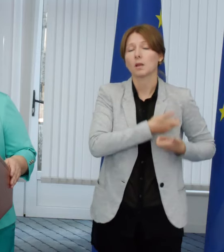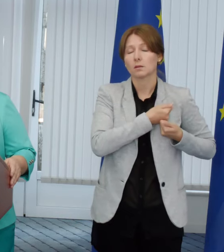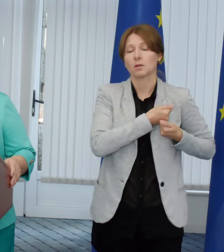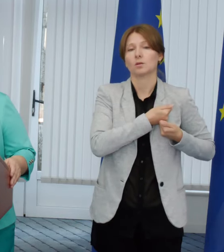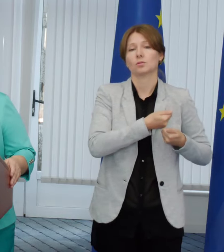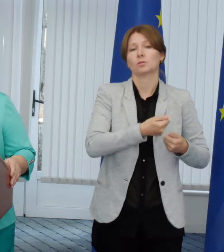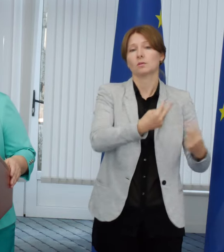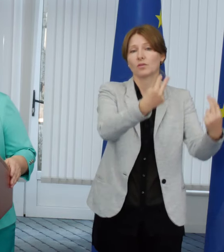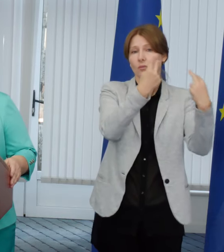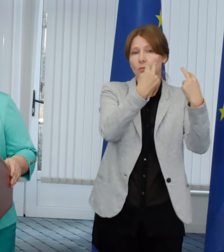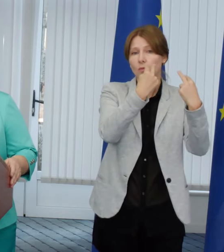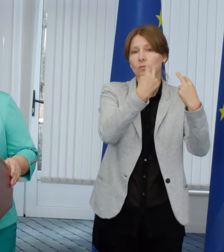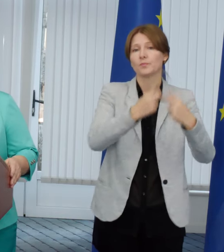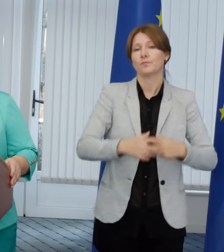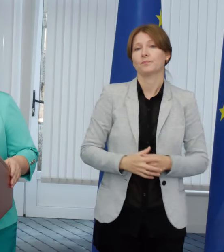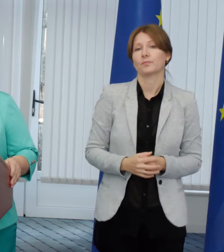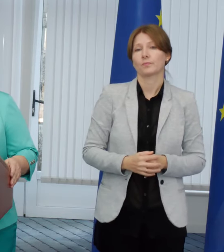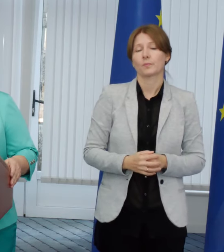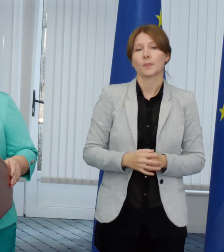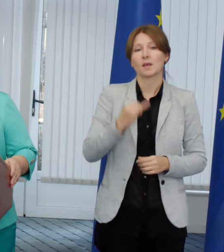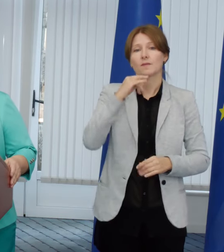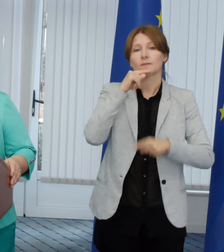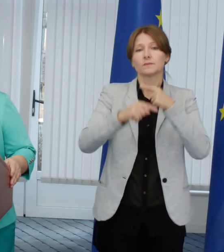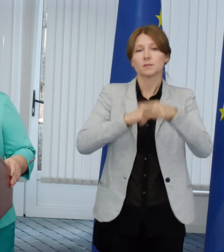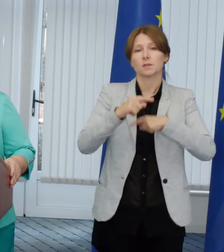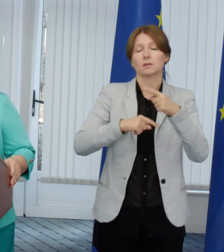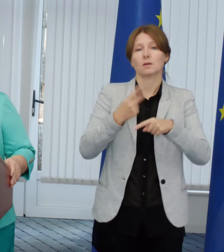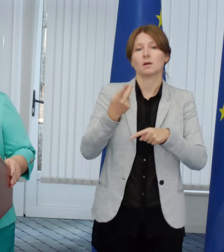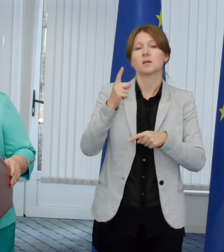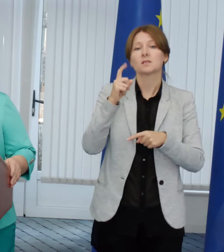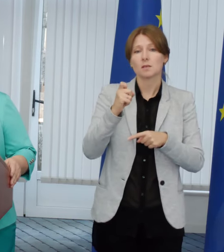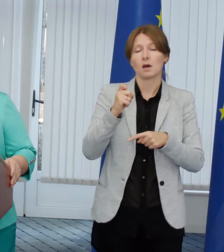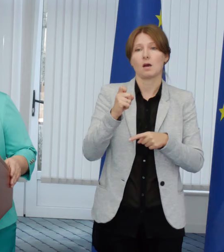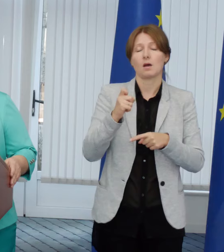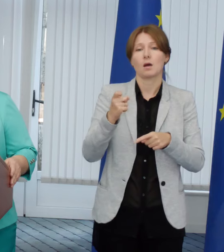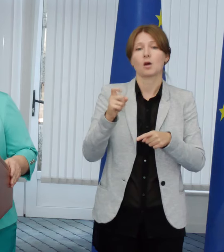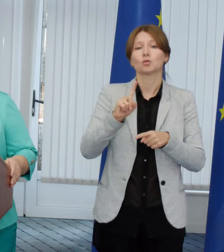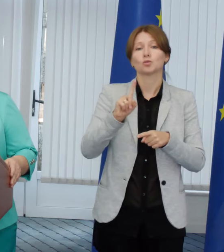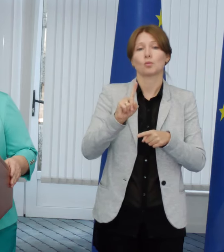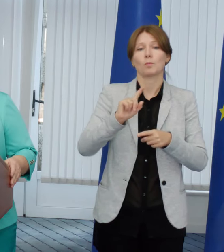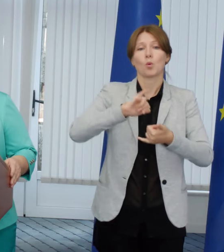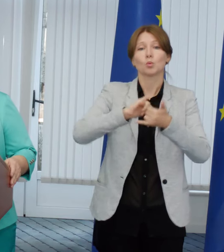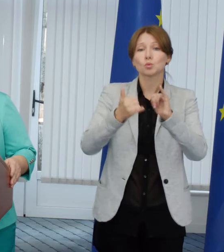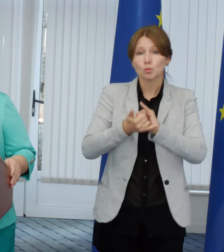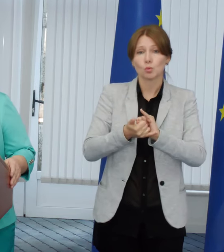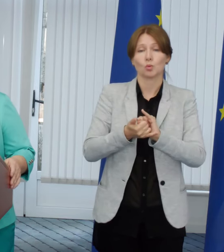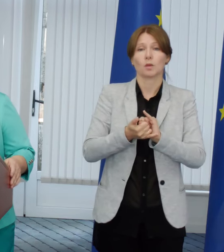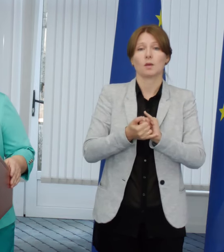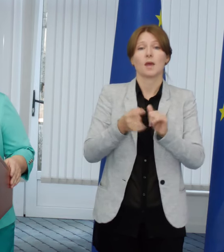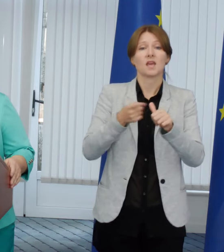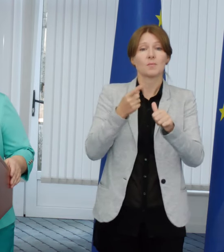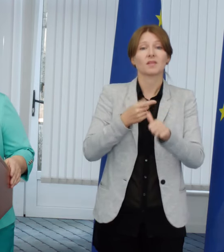susțin, ne monitorizează și tot timpul sunt pentru aceea ca serviciile sociale și anume serviciul nostru să